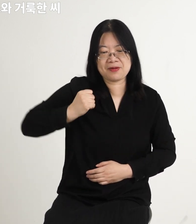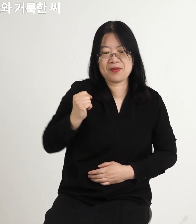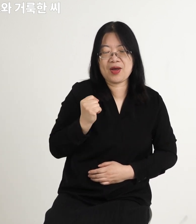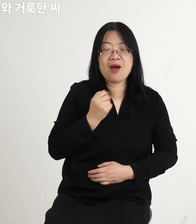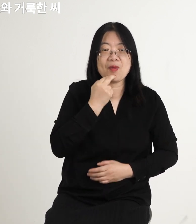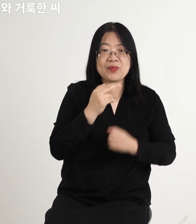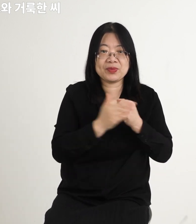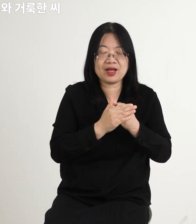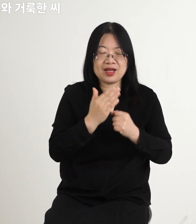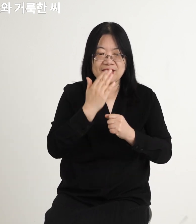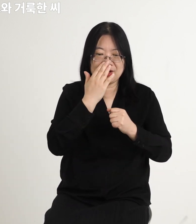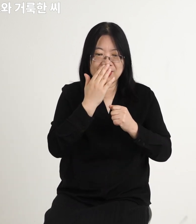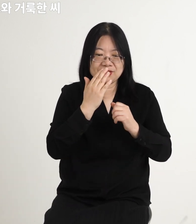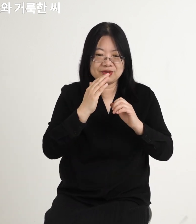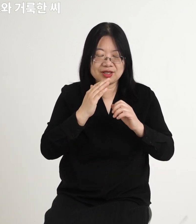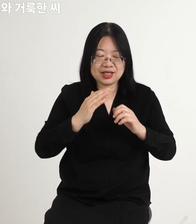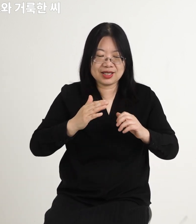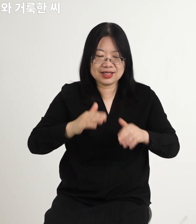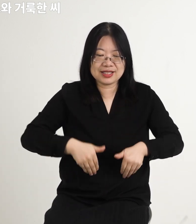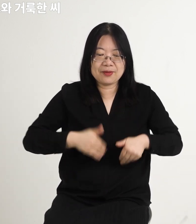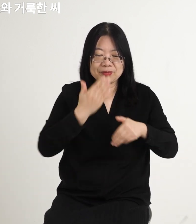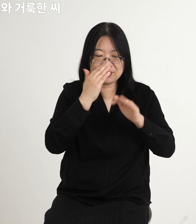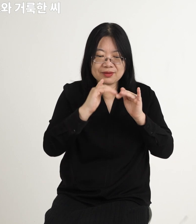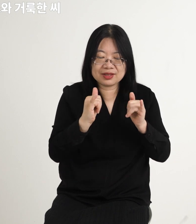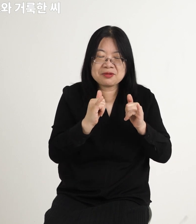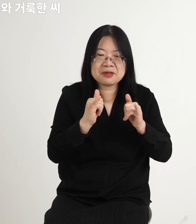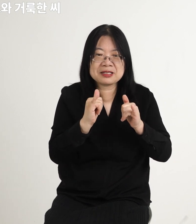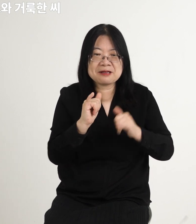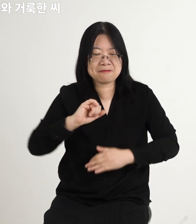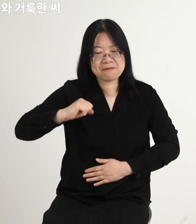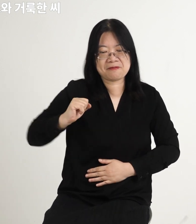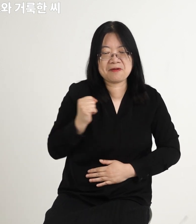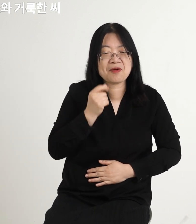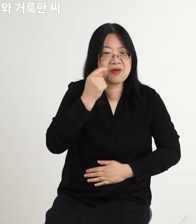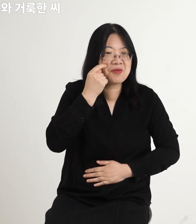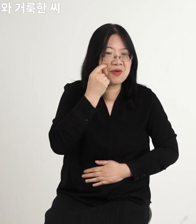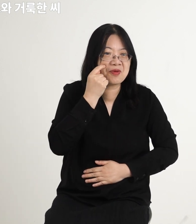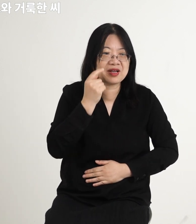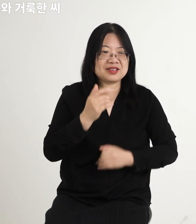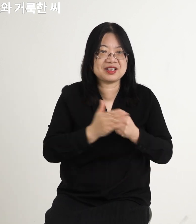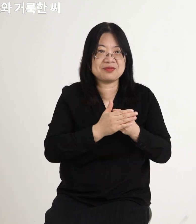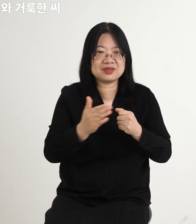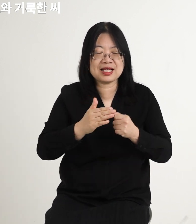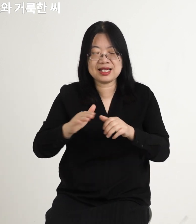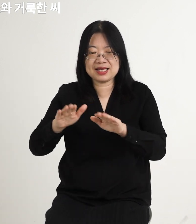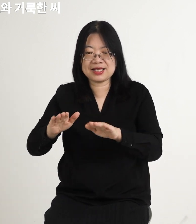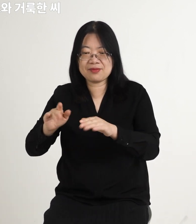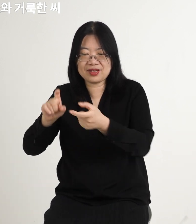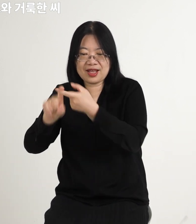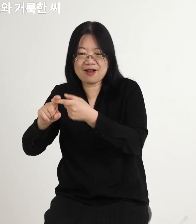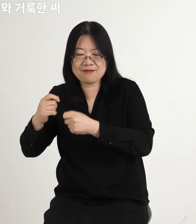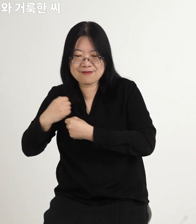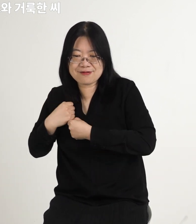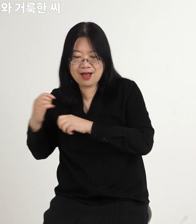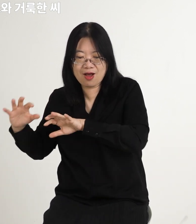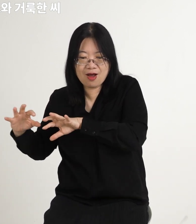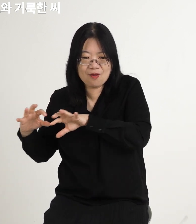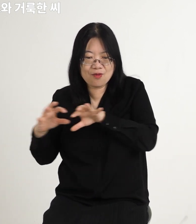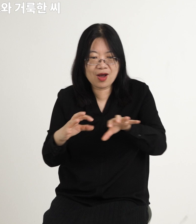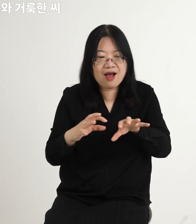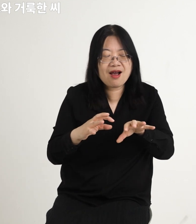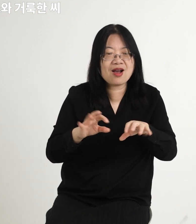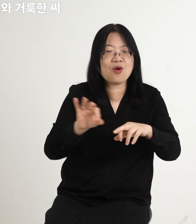유다 백성들이 호락호락하지 않으니까 우리 이참에 연합군 결성해서 밀고 내려가지고